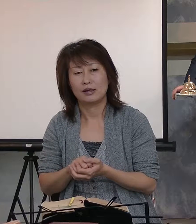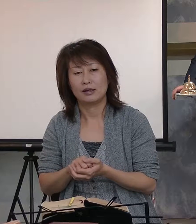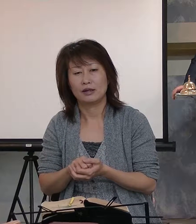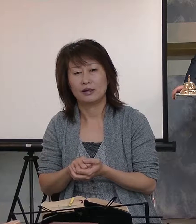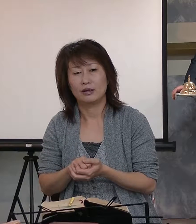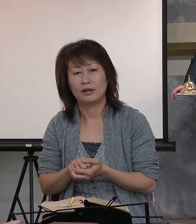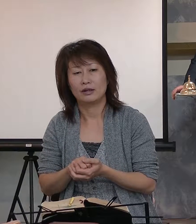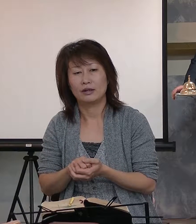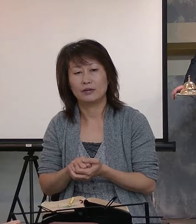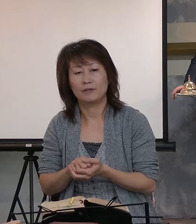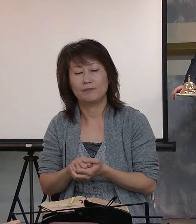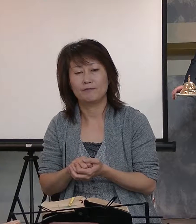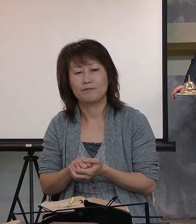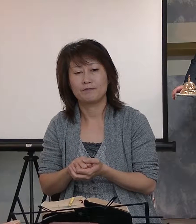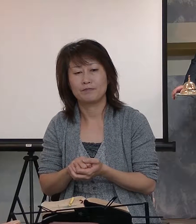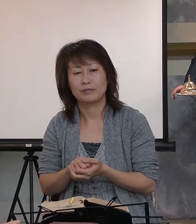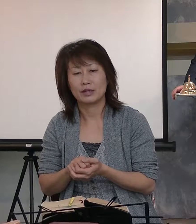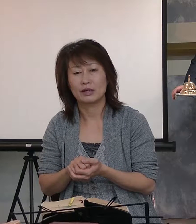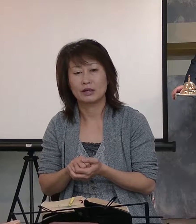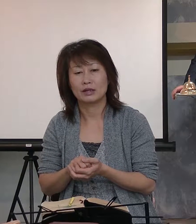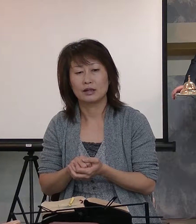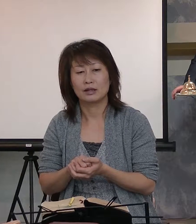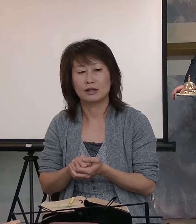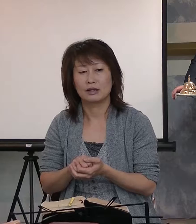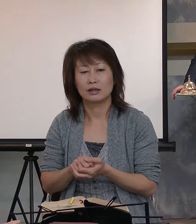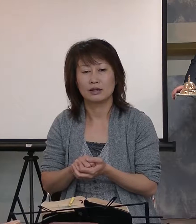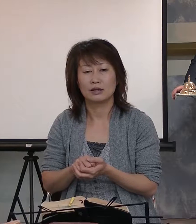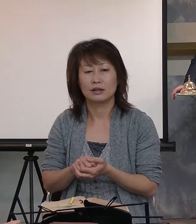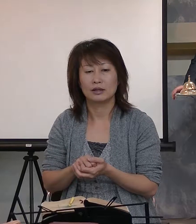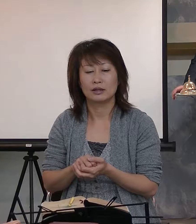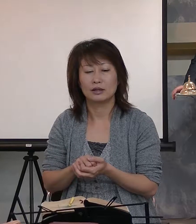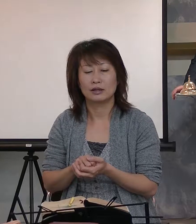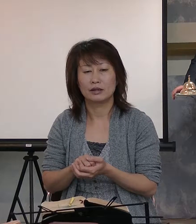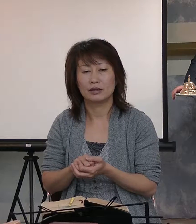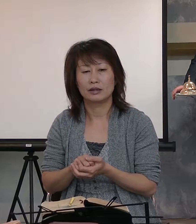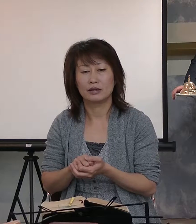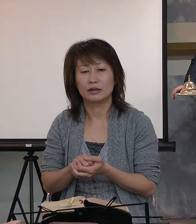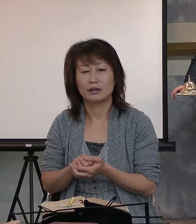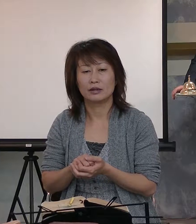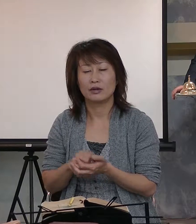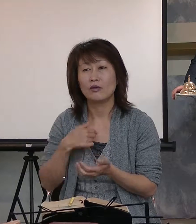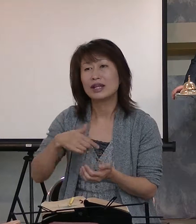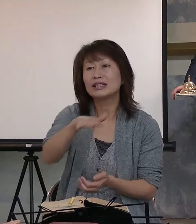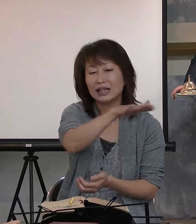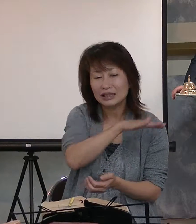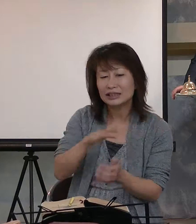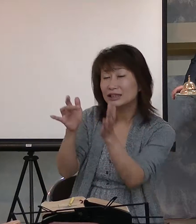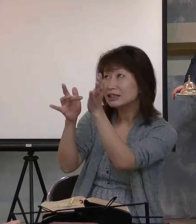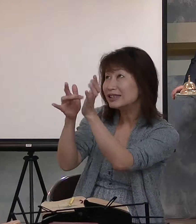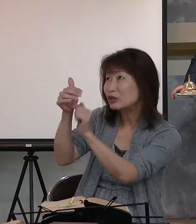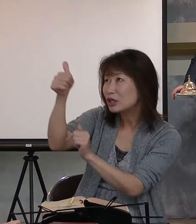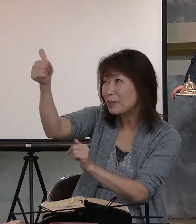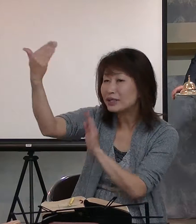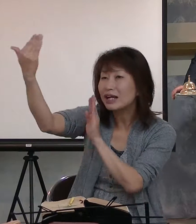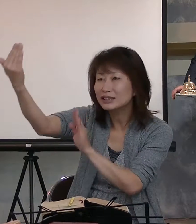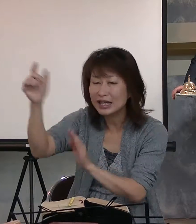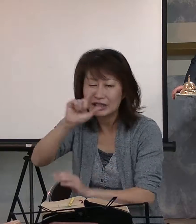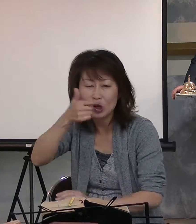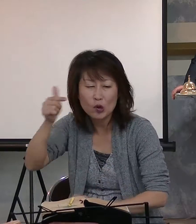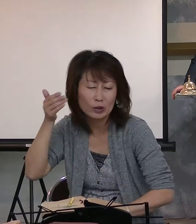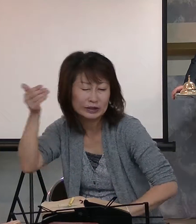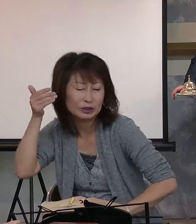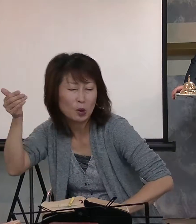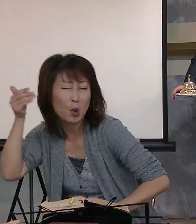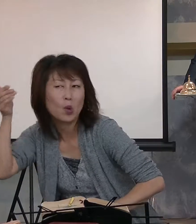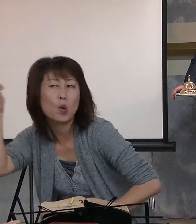、信仰という、あるいはイエスに対してさまざまな問いかけ